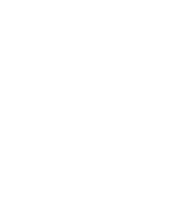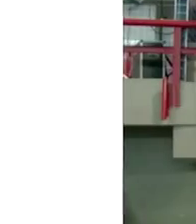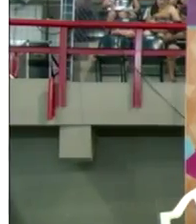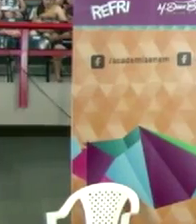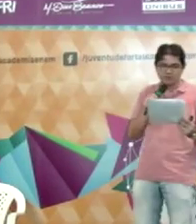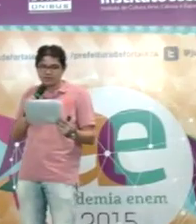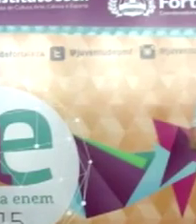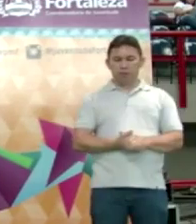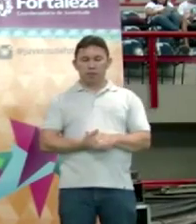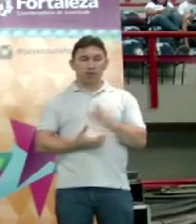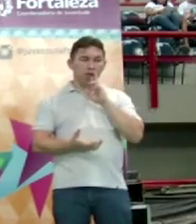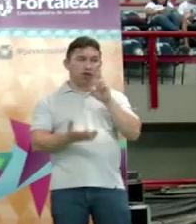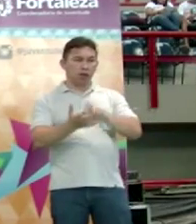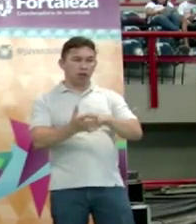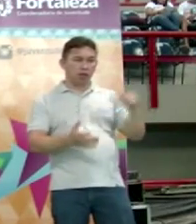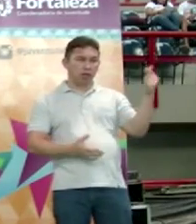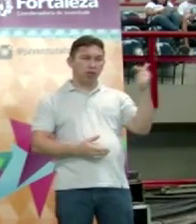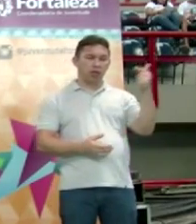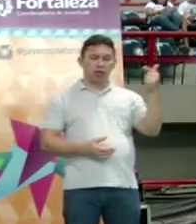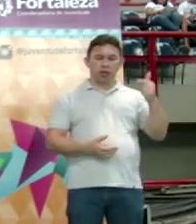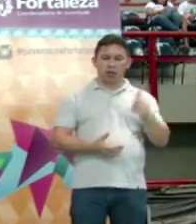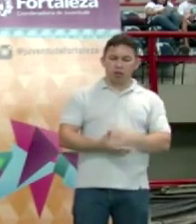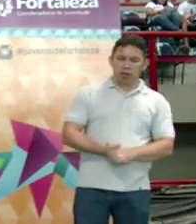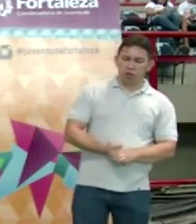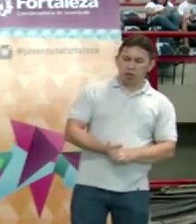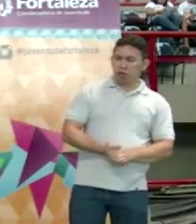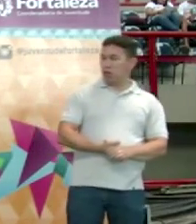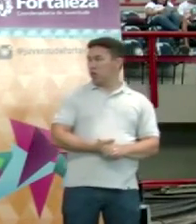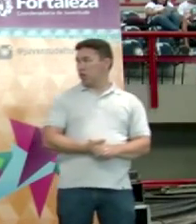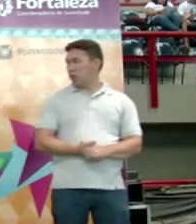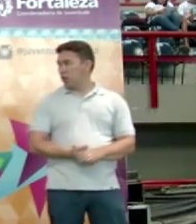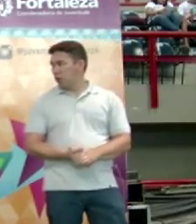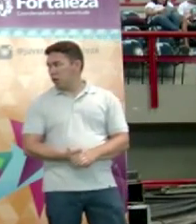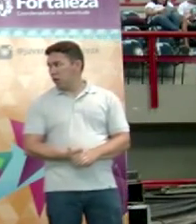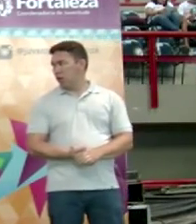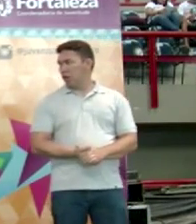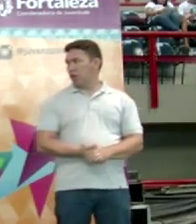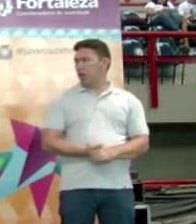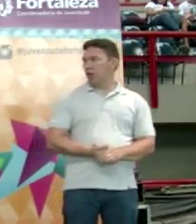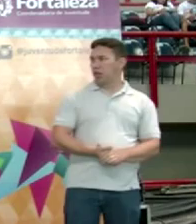C. Vamos resolver a segunda, a questão do Enem também. Só mais um, né? Para encerrar.